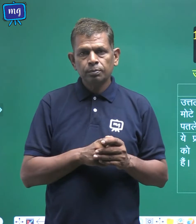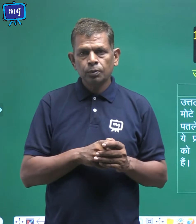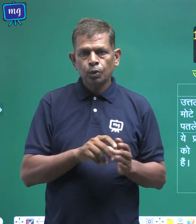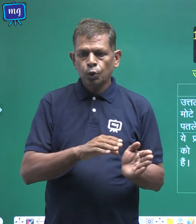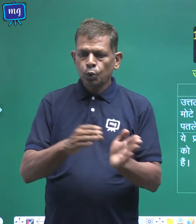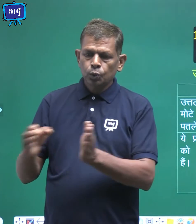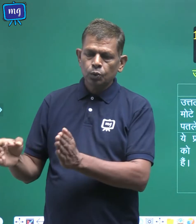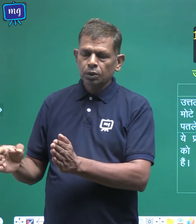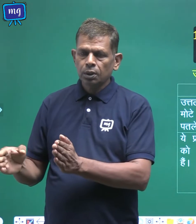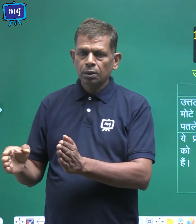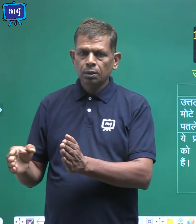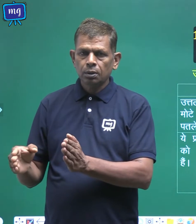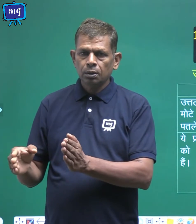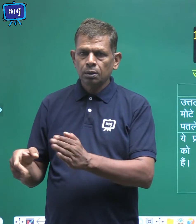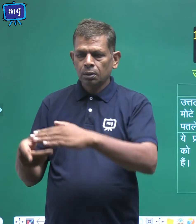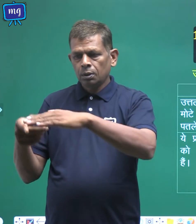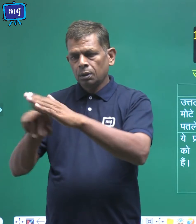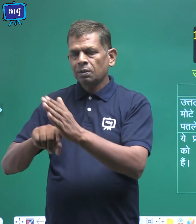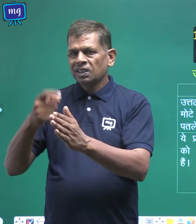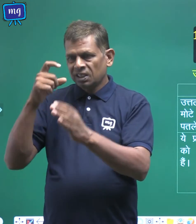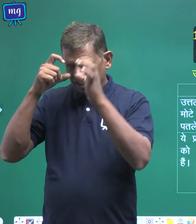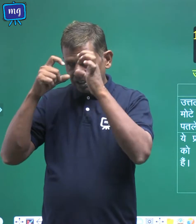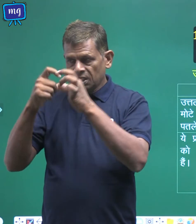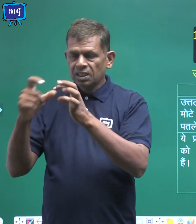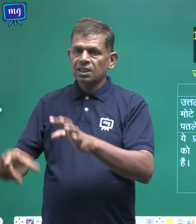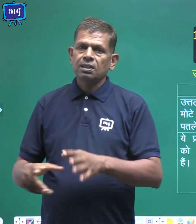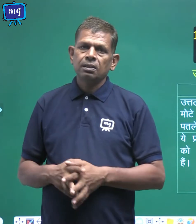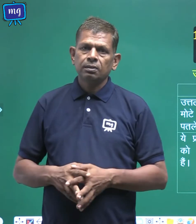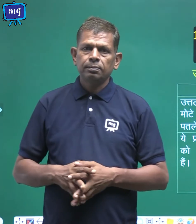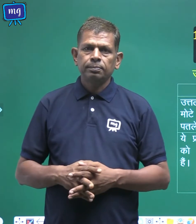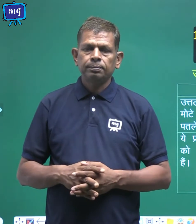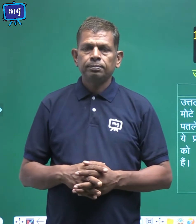और दूसरी तरफ लिखेंगे अवतल लेंस।